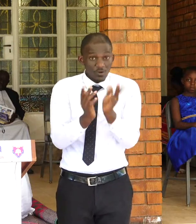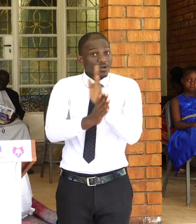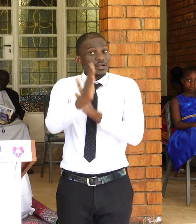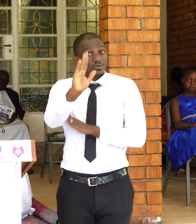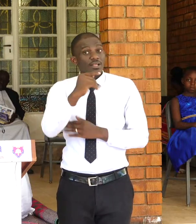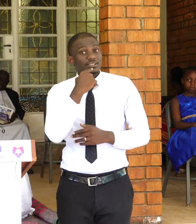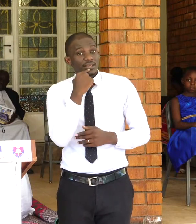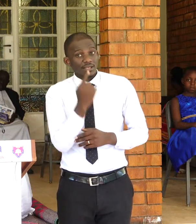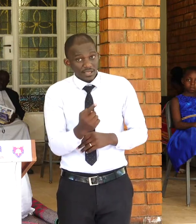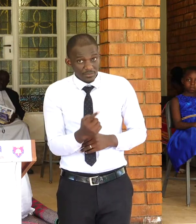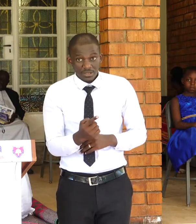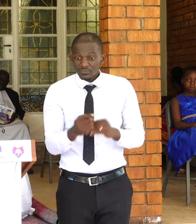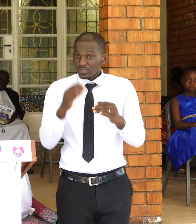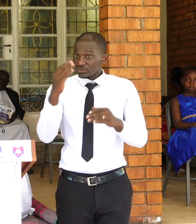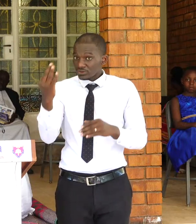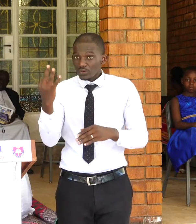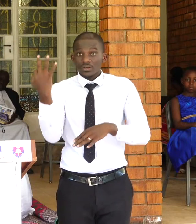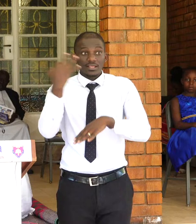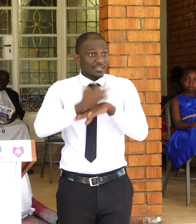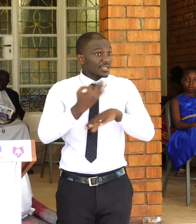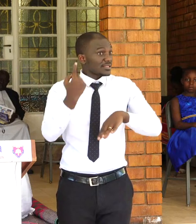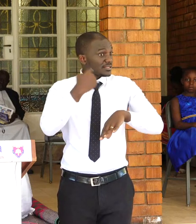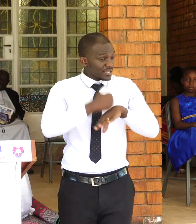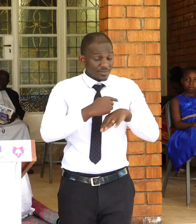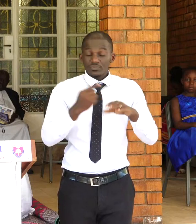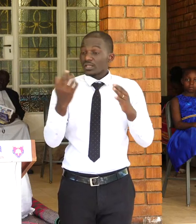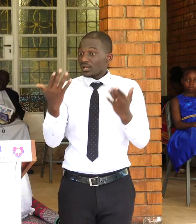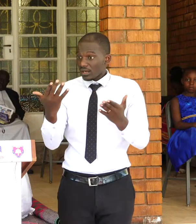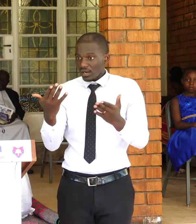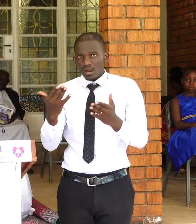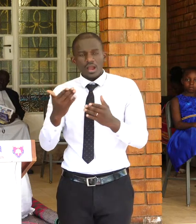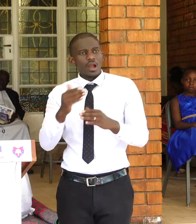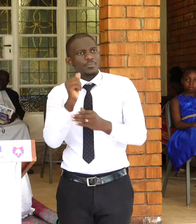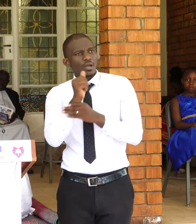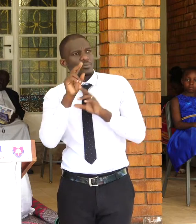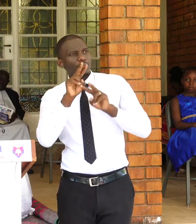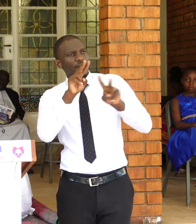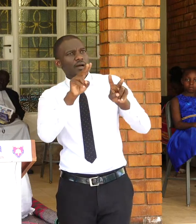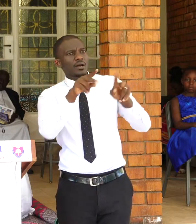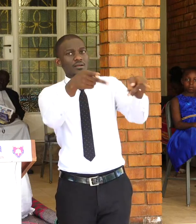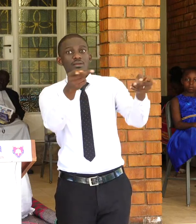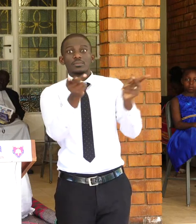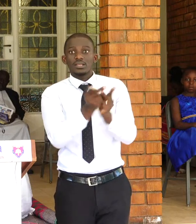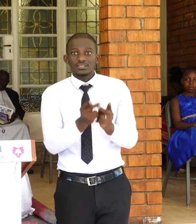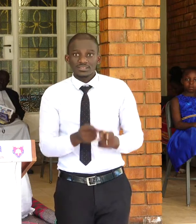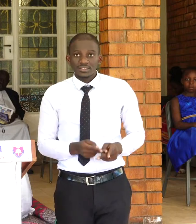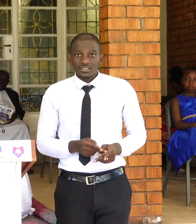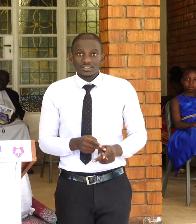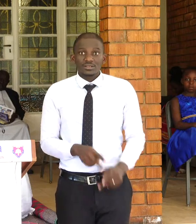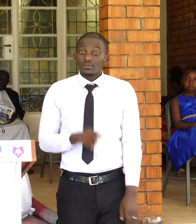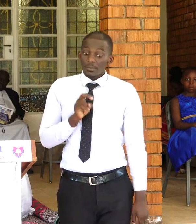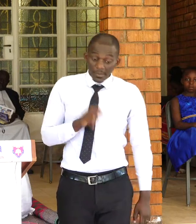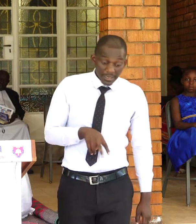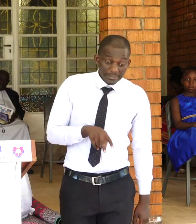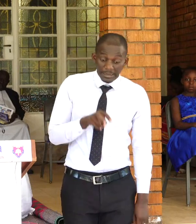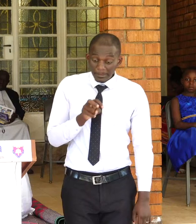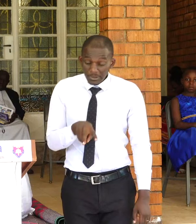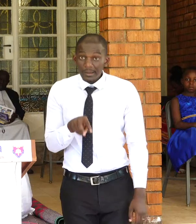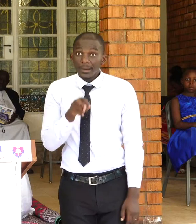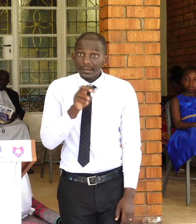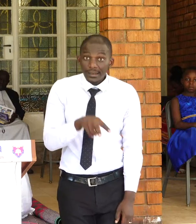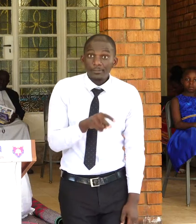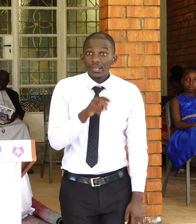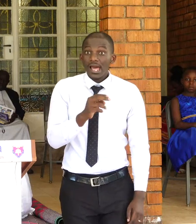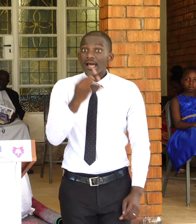ku lunaku olwokusatu Ibulayimu n'ayimusa amaaso ge n'alengera ekifo kale kubamu akafaana baatambulira ennaku mmeka